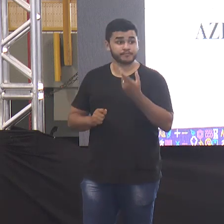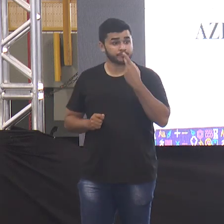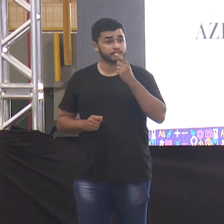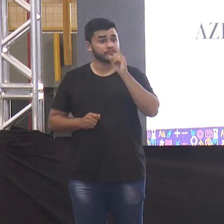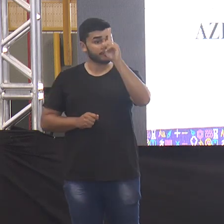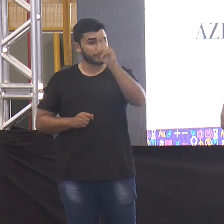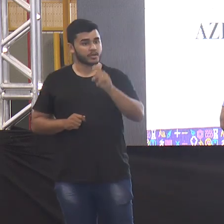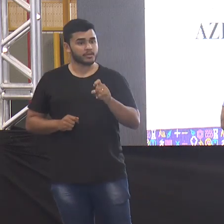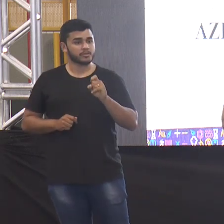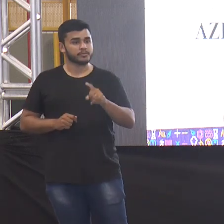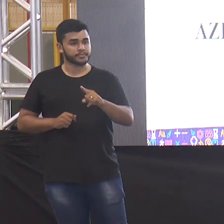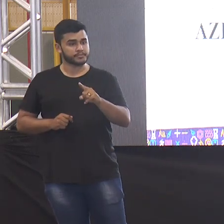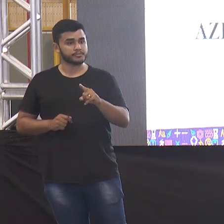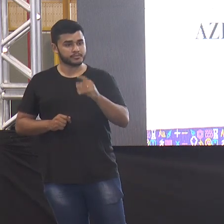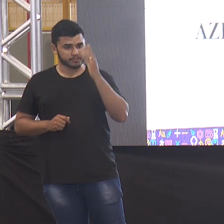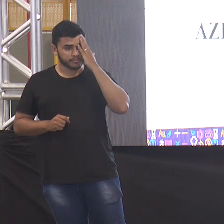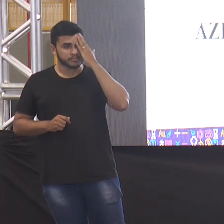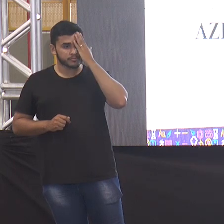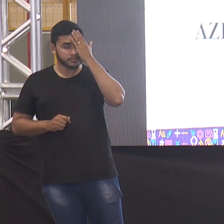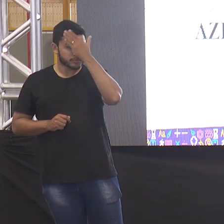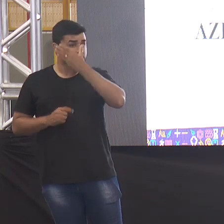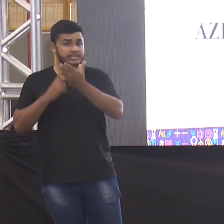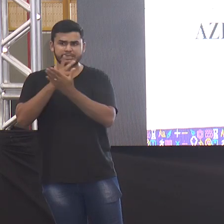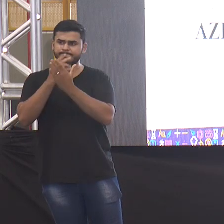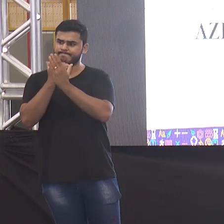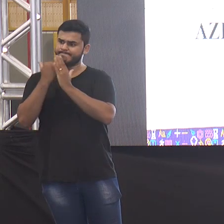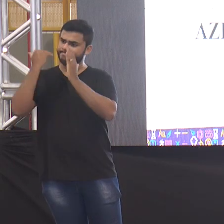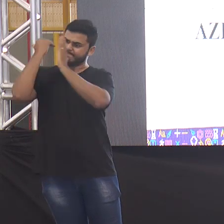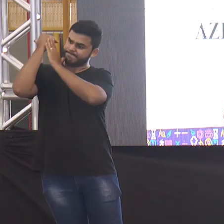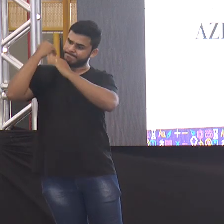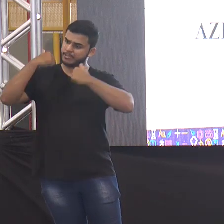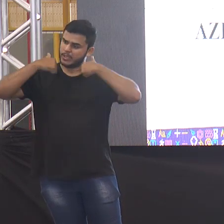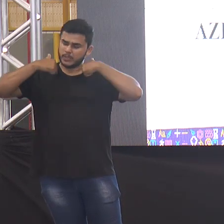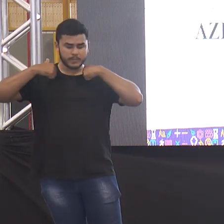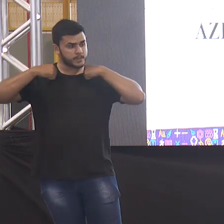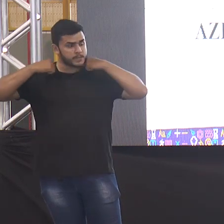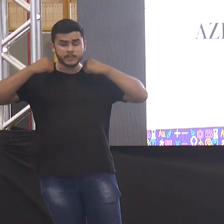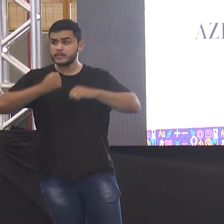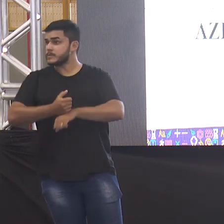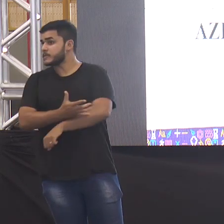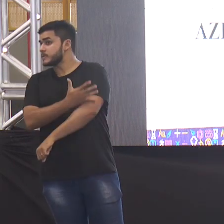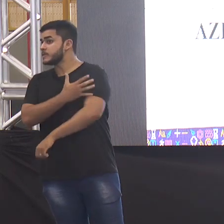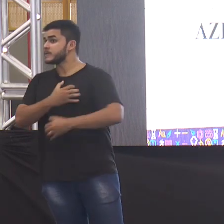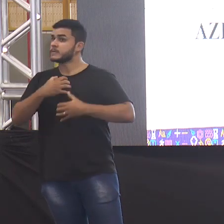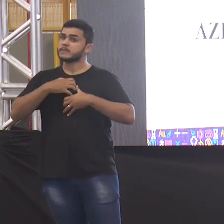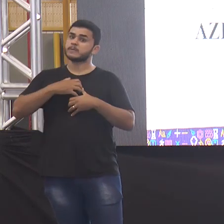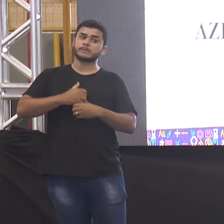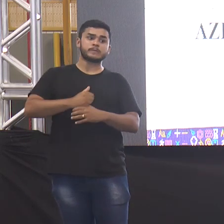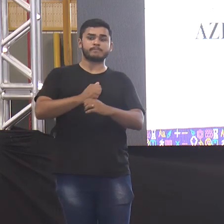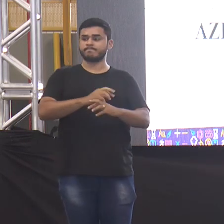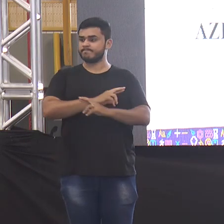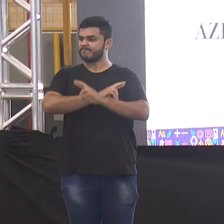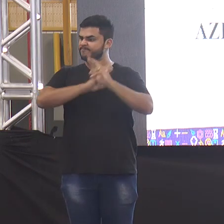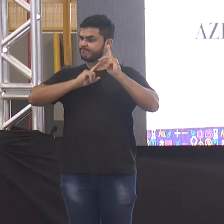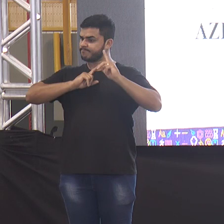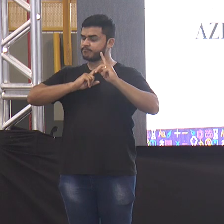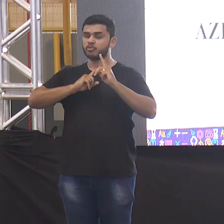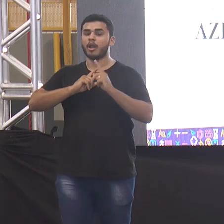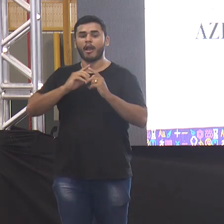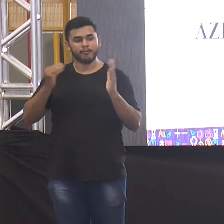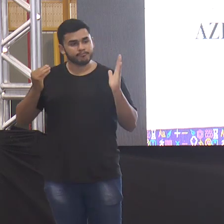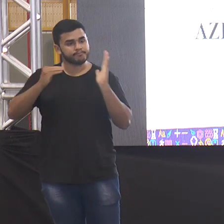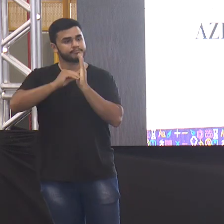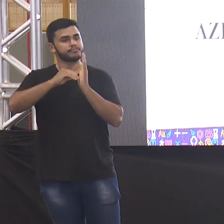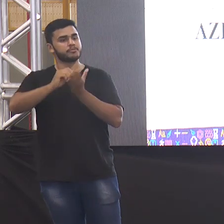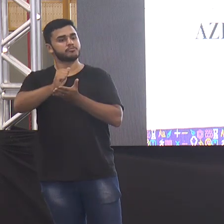ponto da exaltação. Sempre que você está exaltado emocionalmente, no